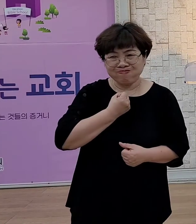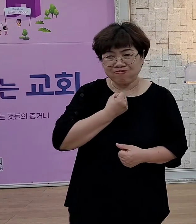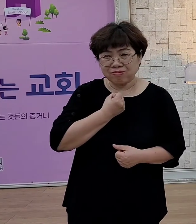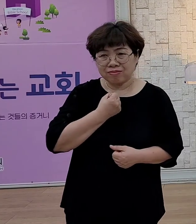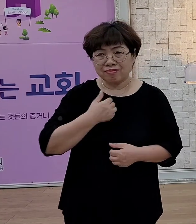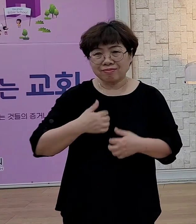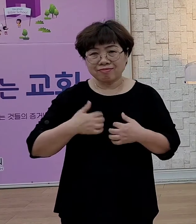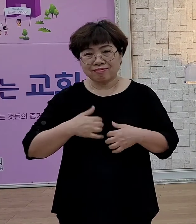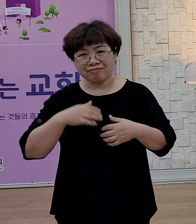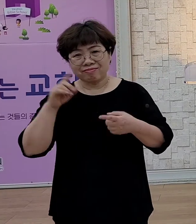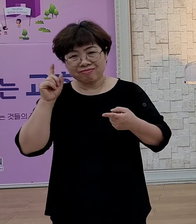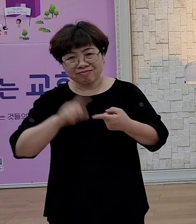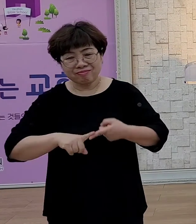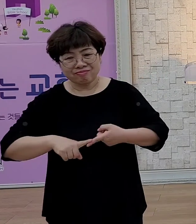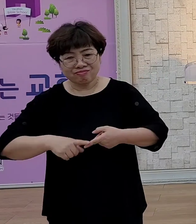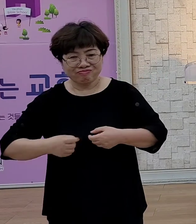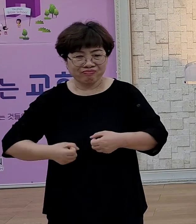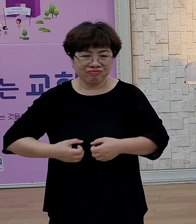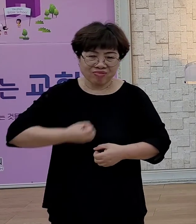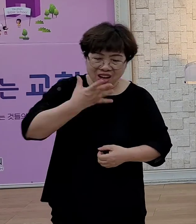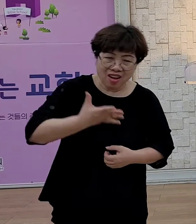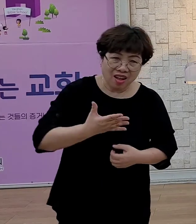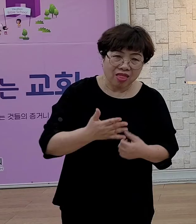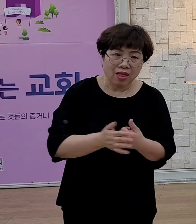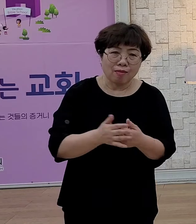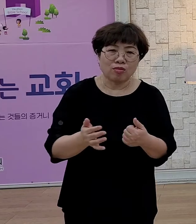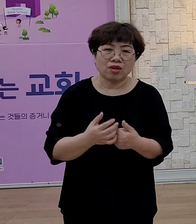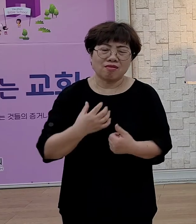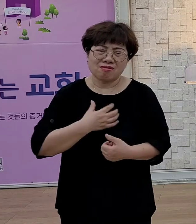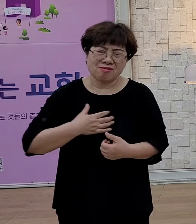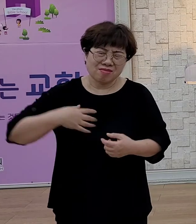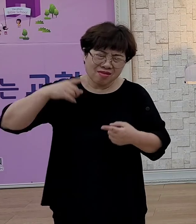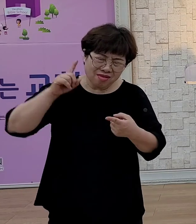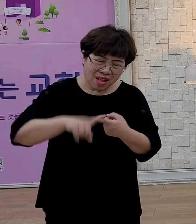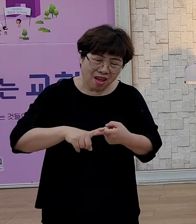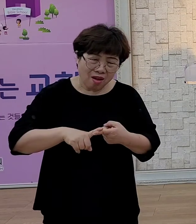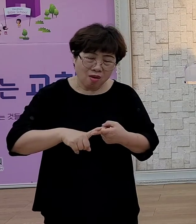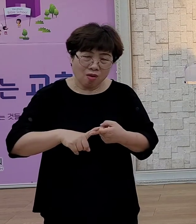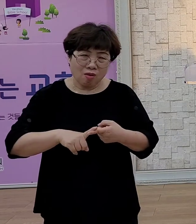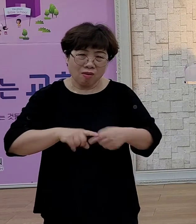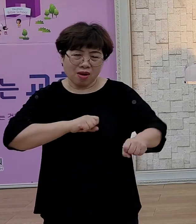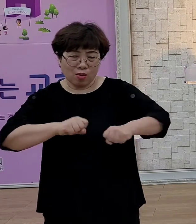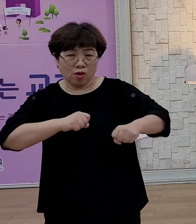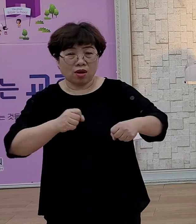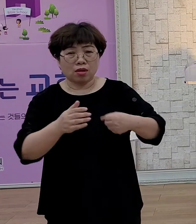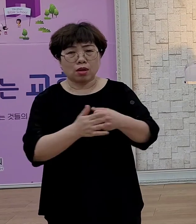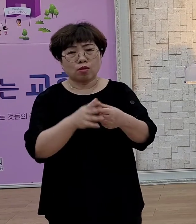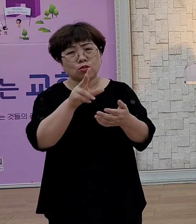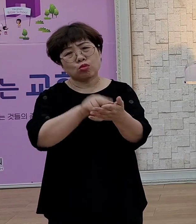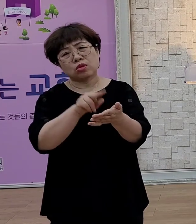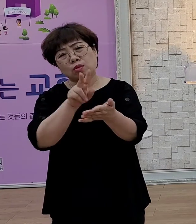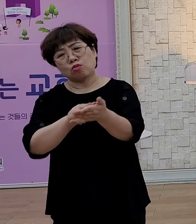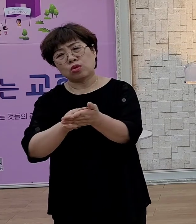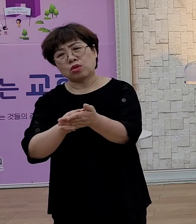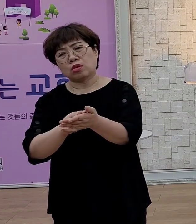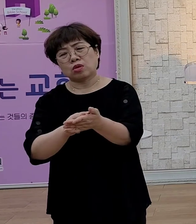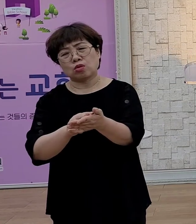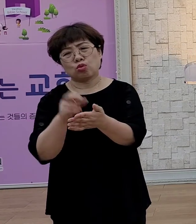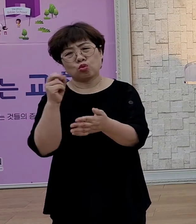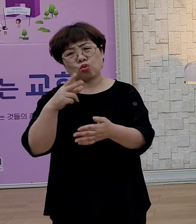다 쏟아버리잖아요. 그래서 감정대로 바로 뭔가를 바로 해버립니다. 이게 얼마나 무서운